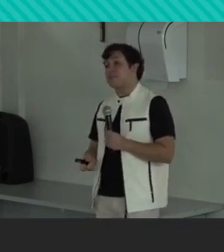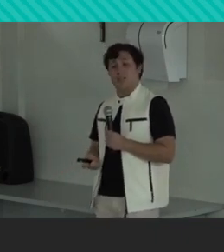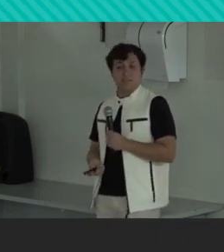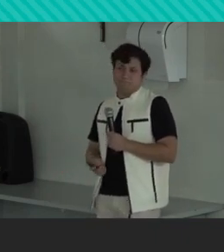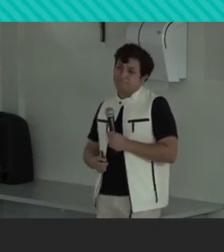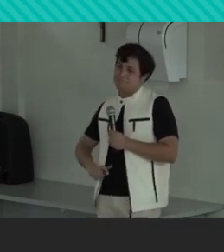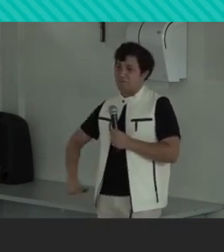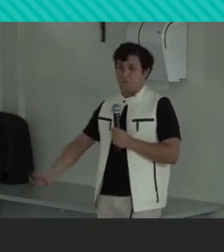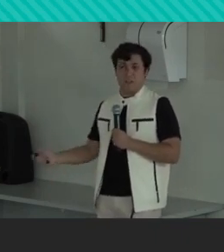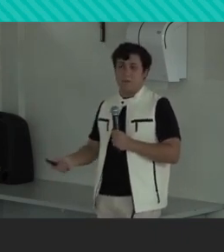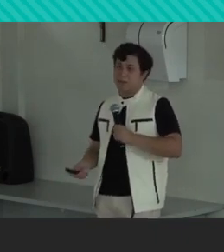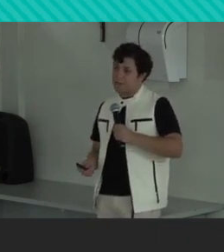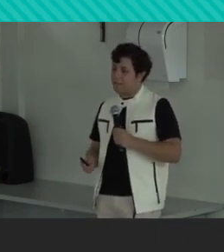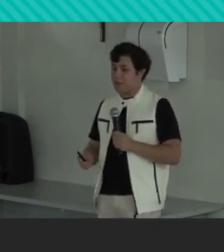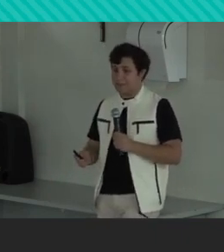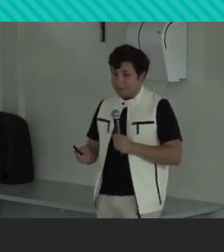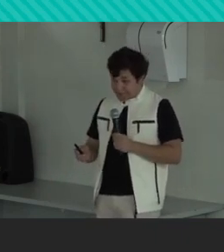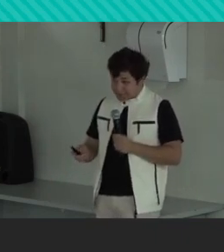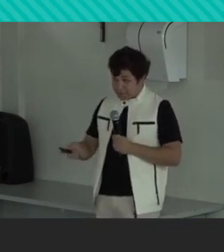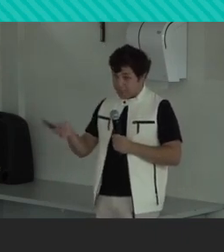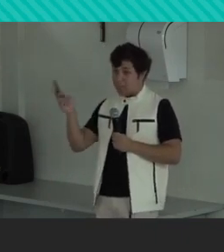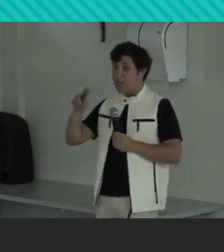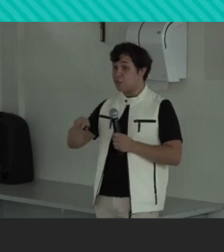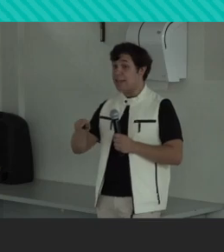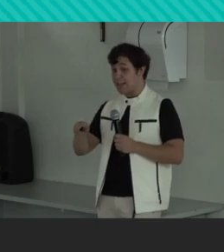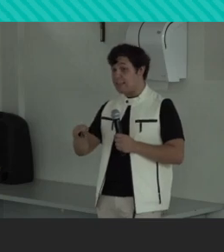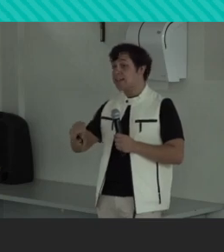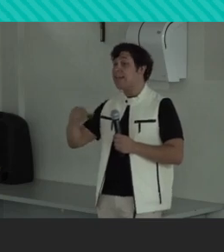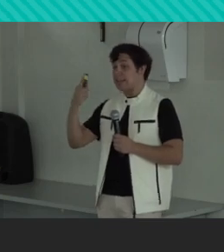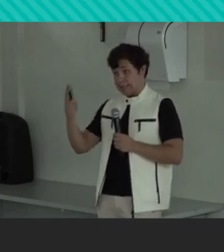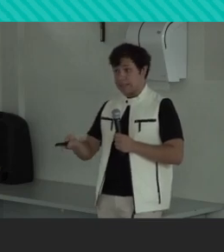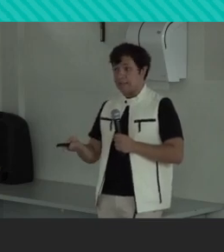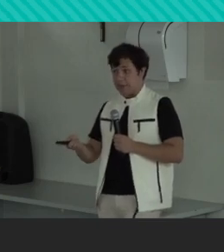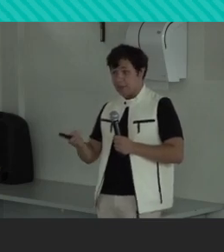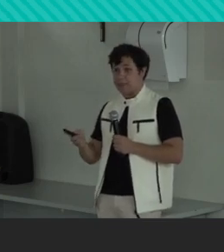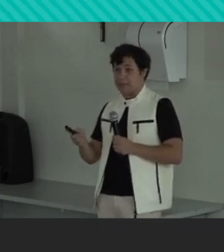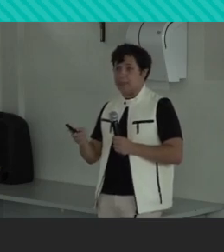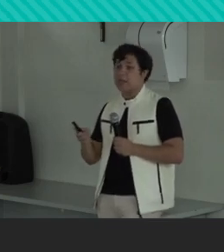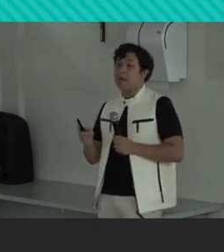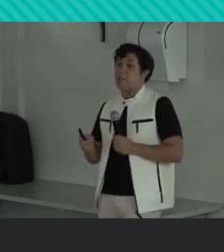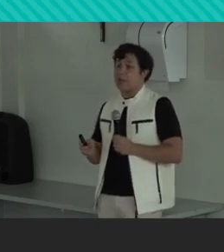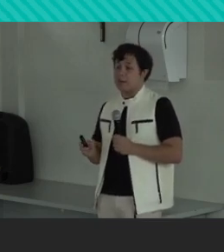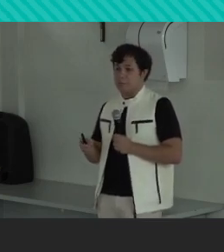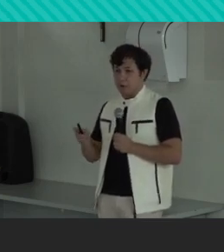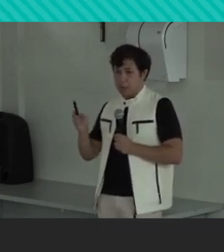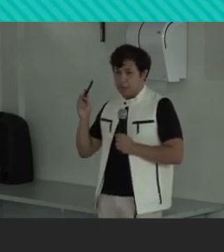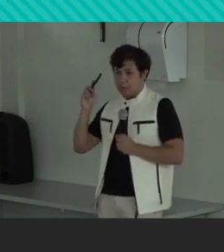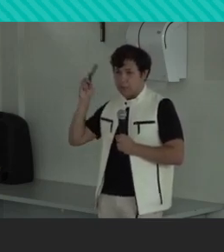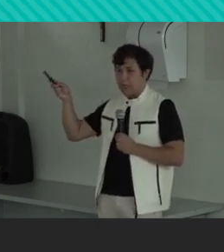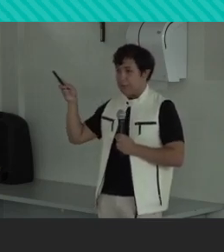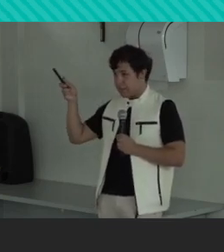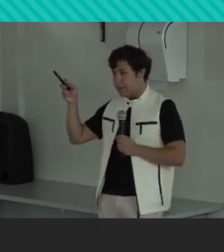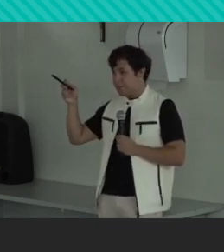es totalmente diferente. Hay USAERs que sí saben lengua de señas. Por ejemplo, en secundaria 20